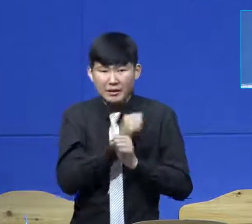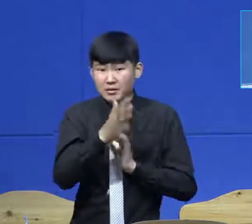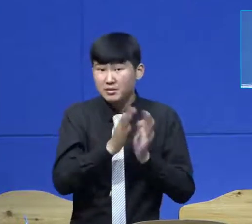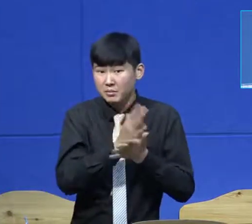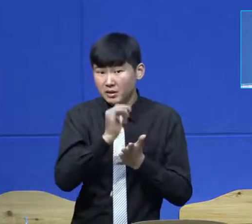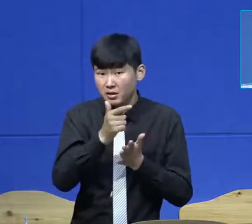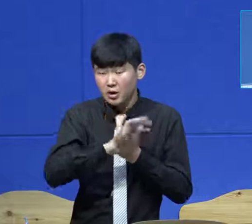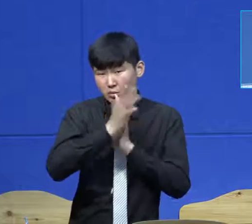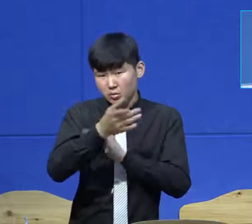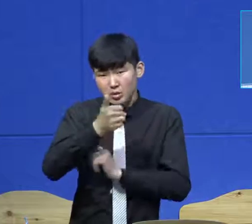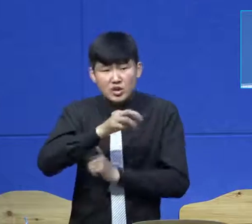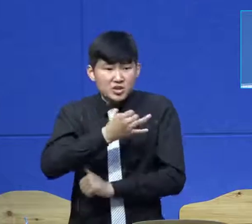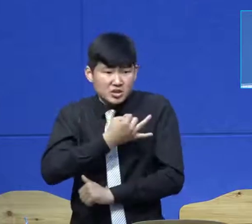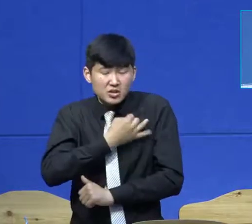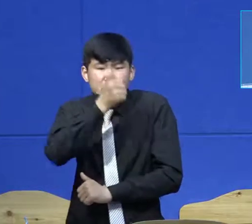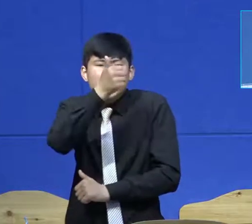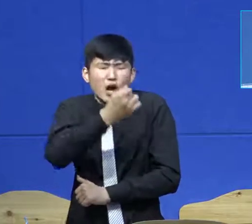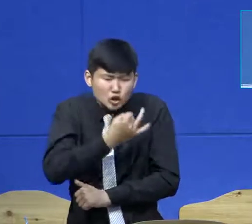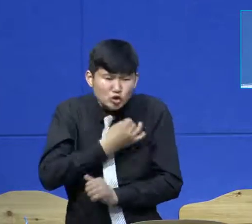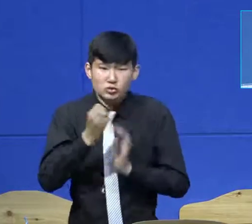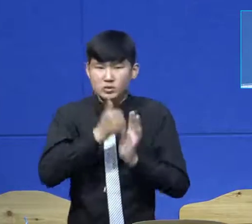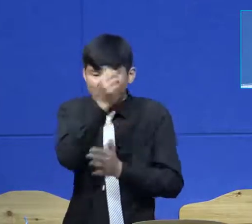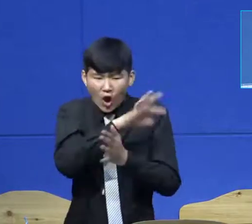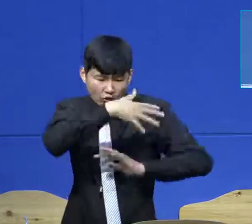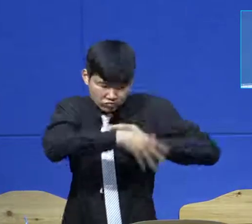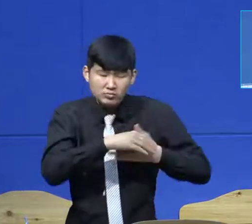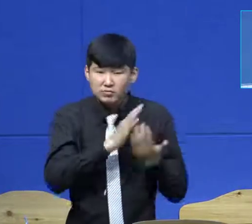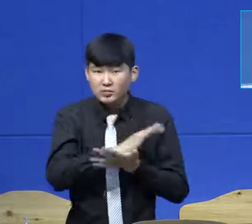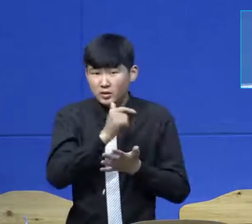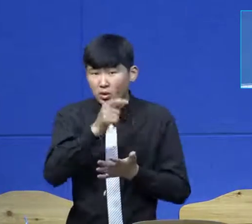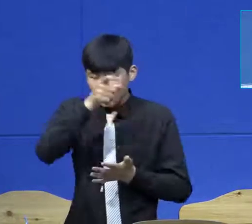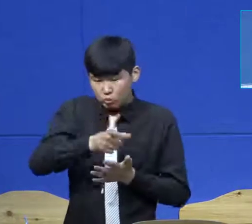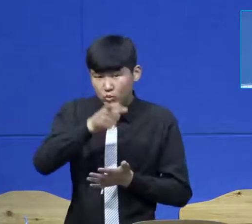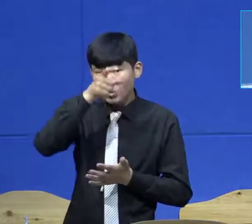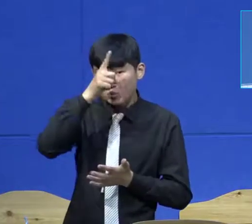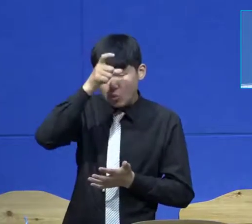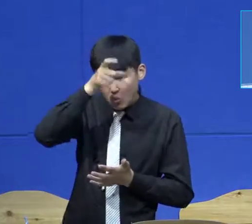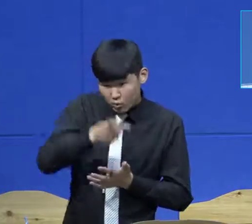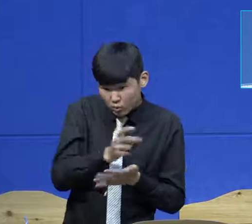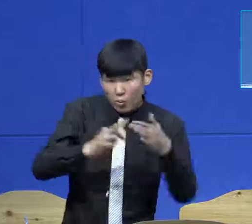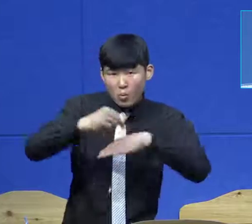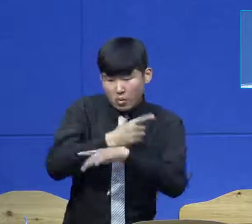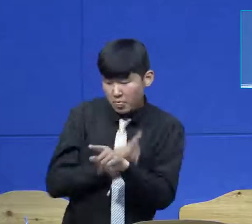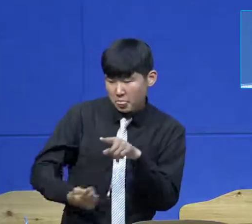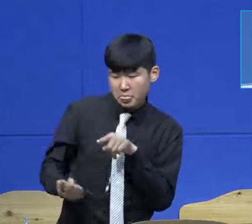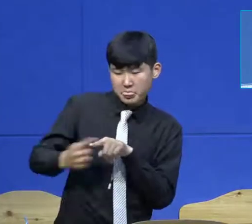итгэл нь сайн итгэх ёстой гэж байгаа. Сайныг хольдог. Хүний үнсийг тэн дээр нэмж холиод байна.